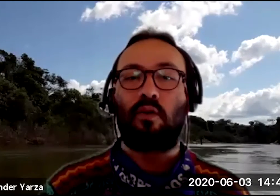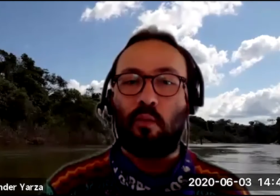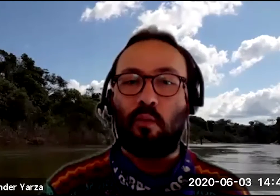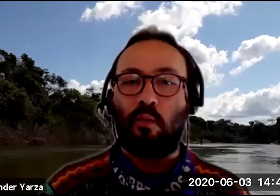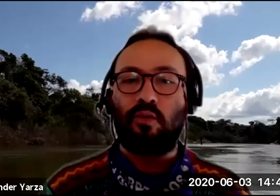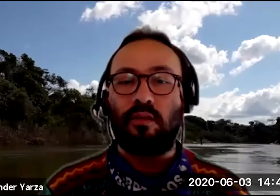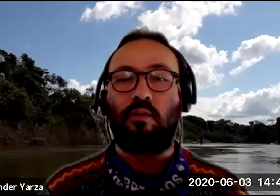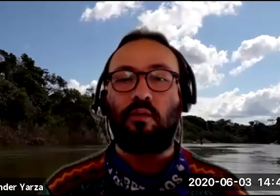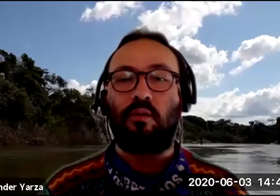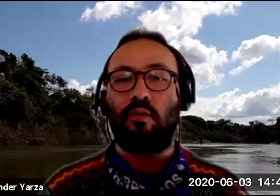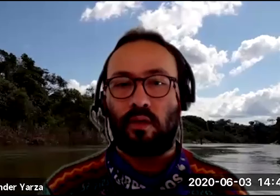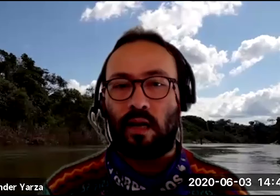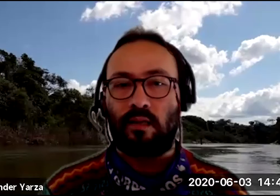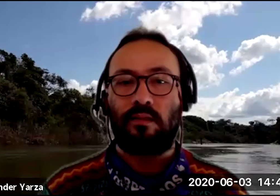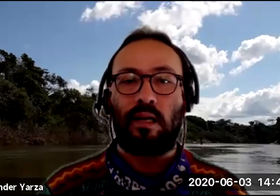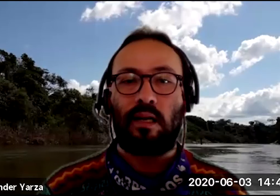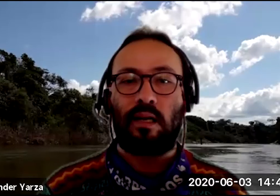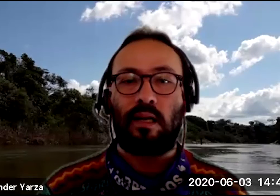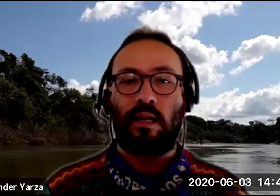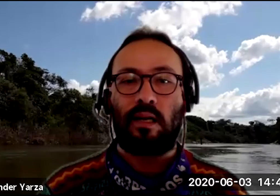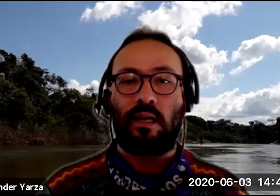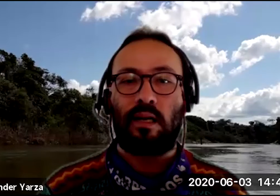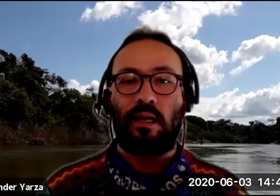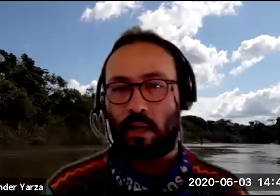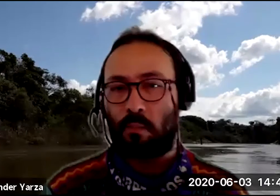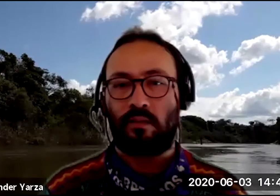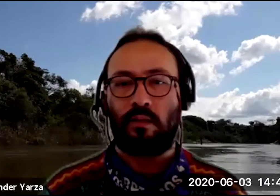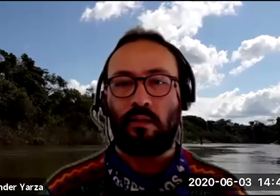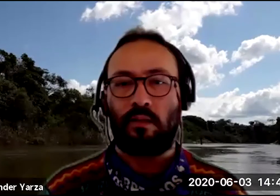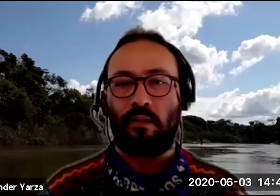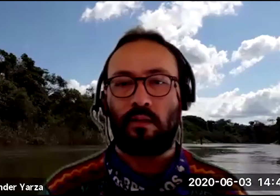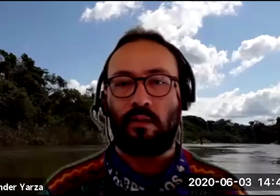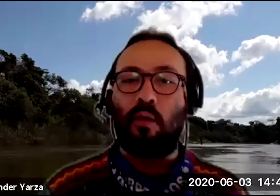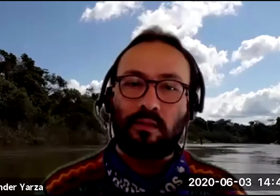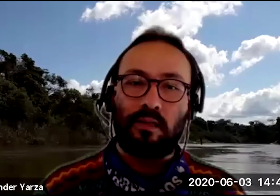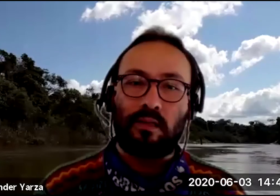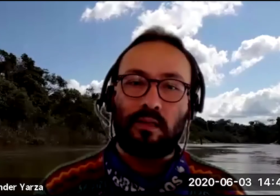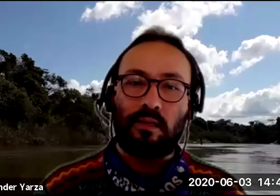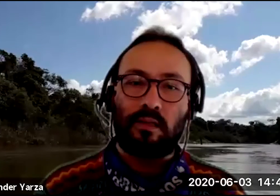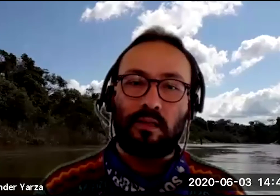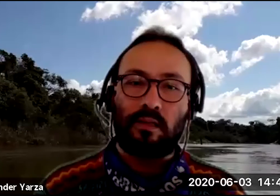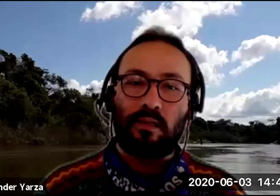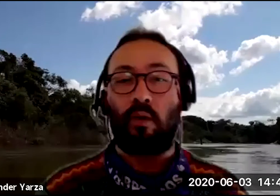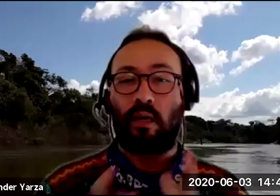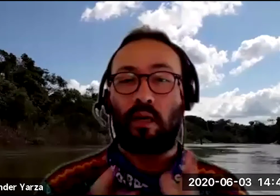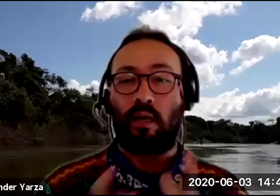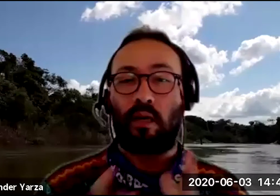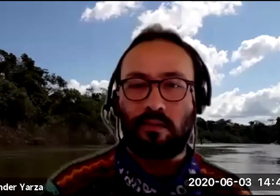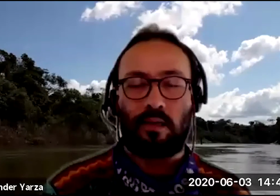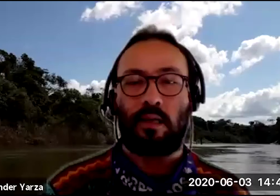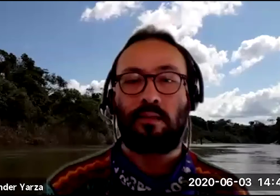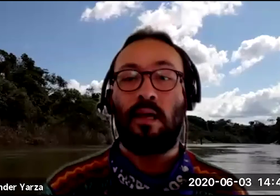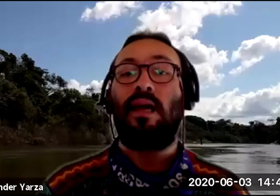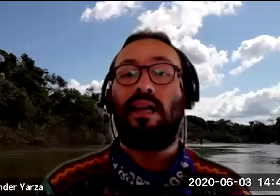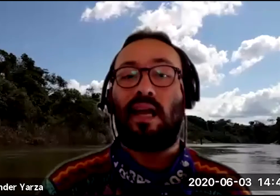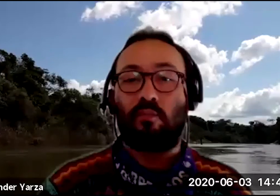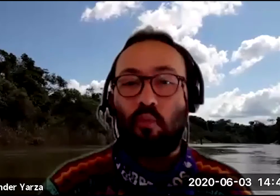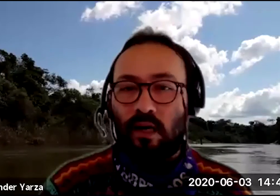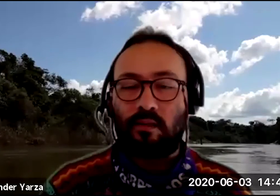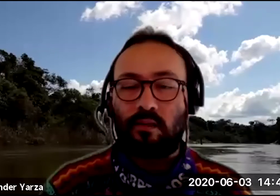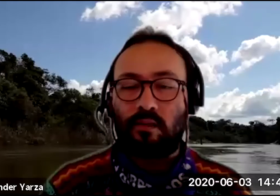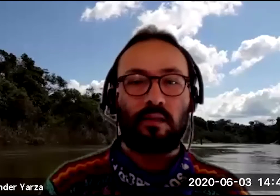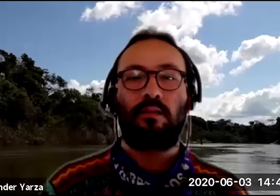las denuncias de los abusos institucionales de las personas con discapacidad adultas que están, por ejemplo, en